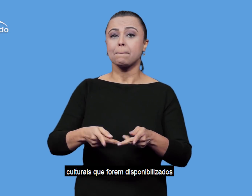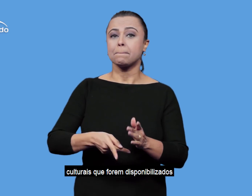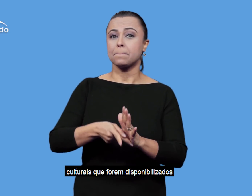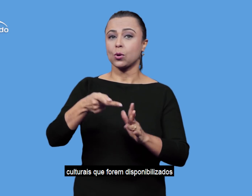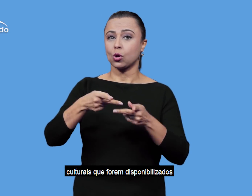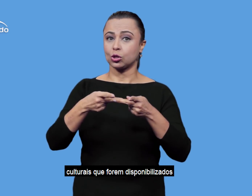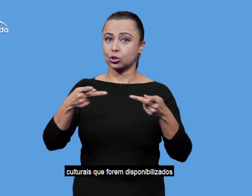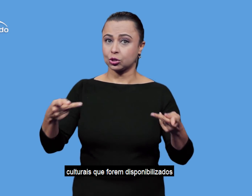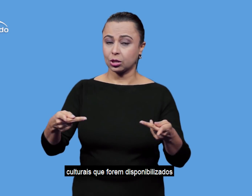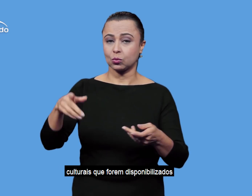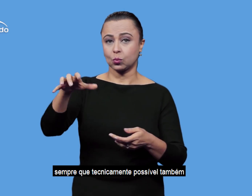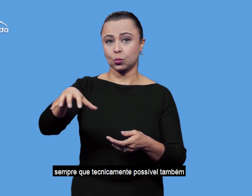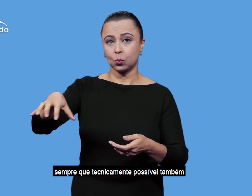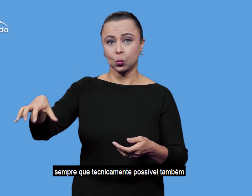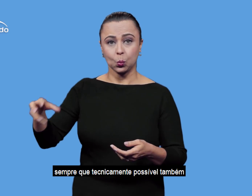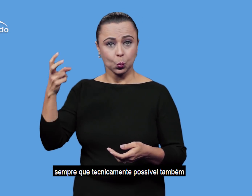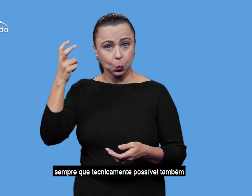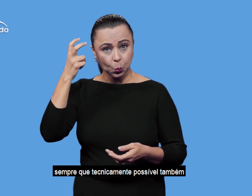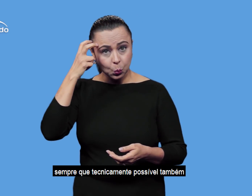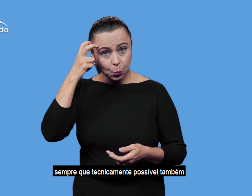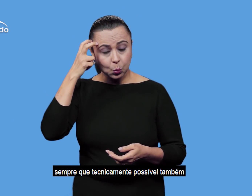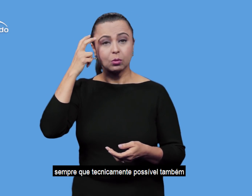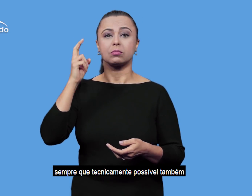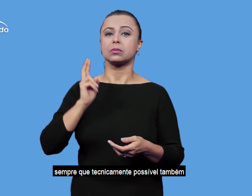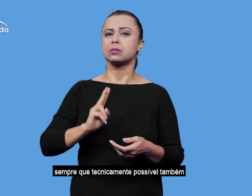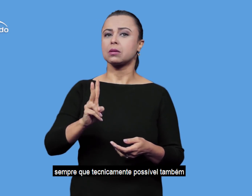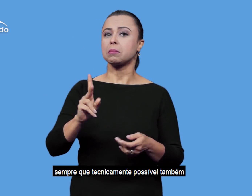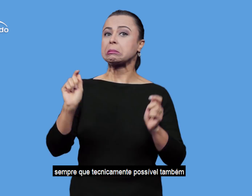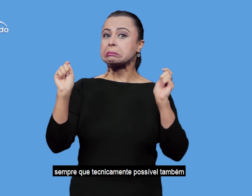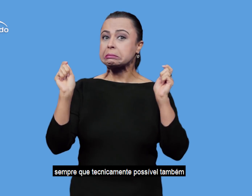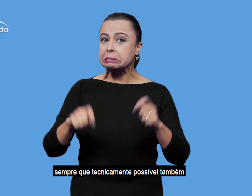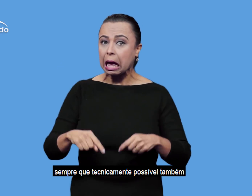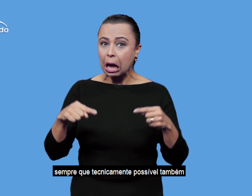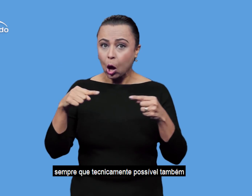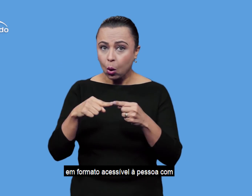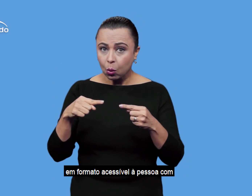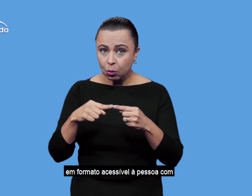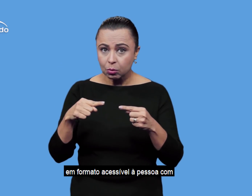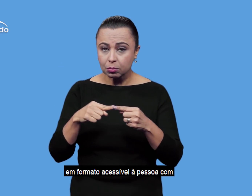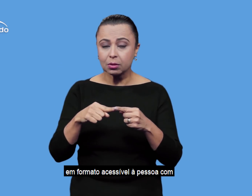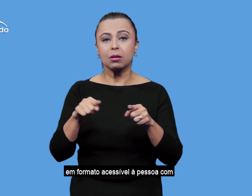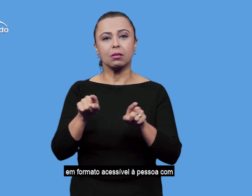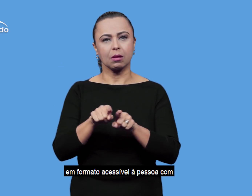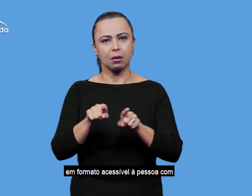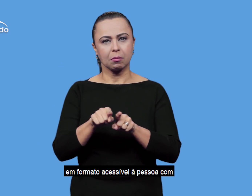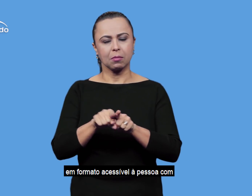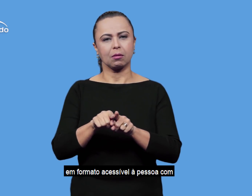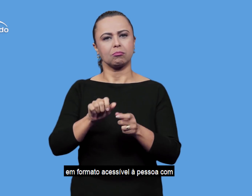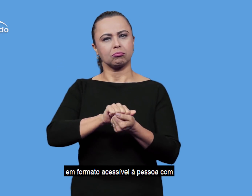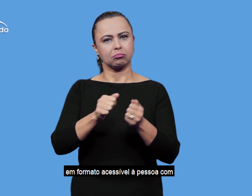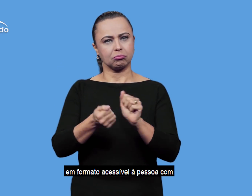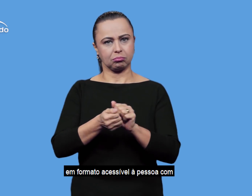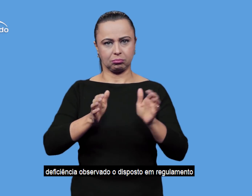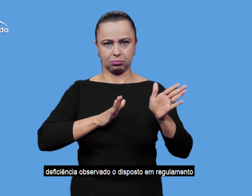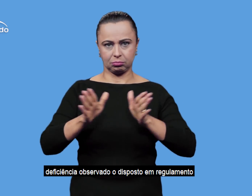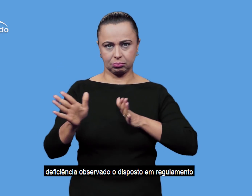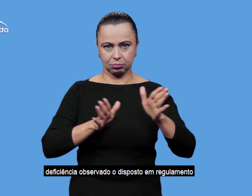disponibilizados sempre que tecnicamente possível também em formato acessível à pessoa com deficiência